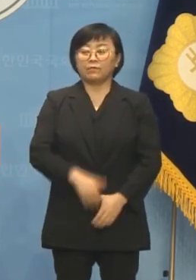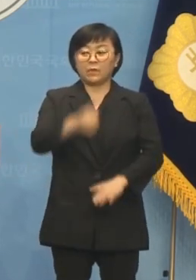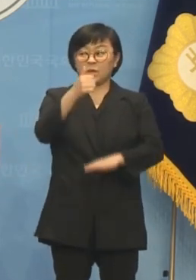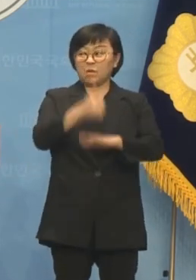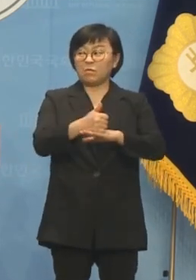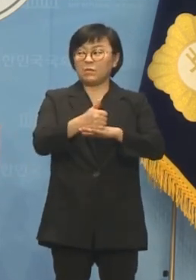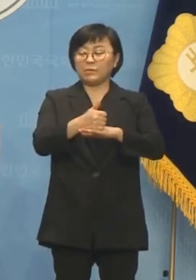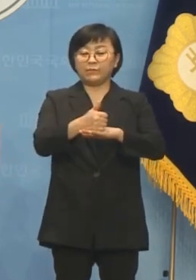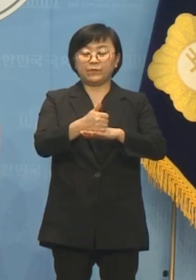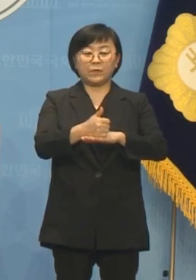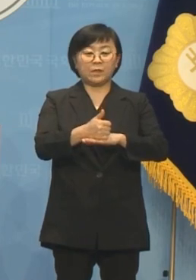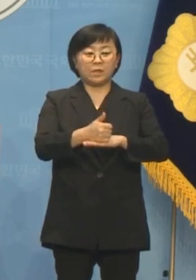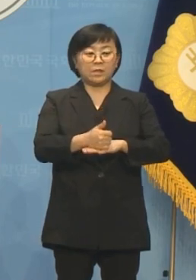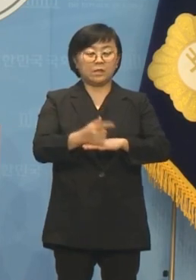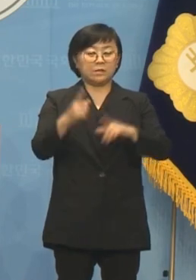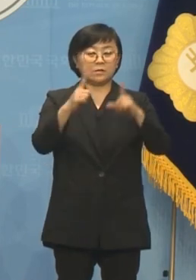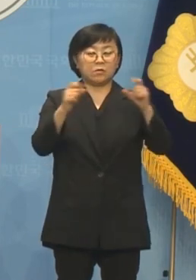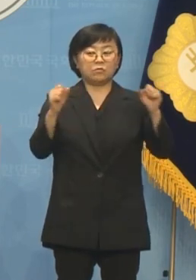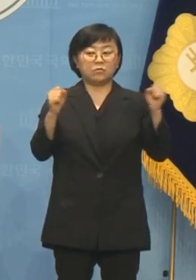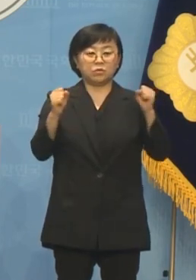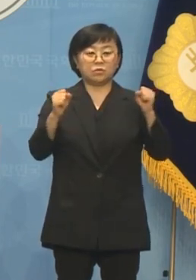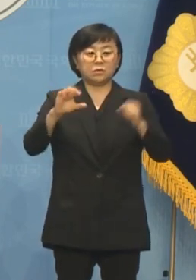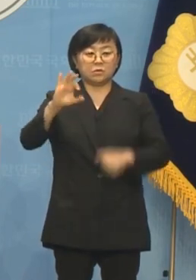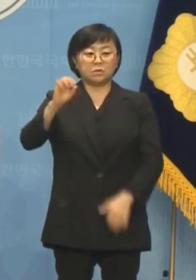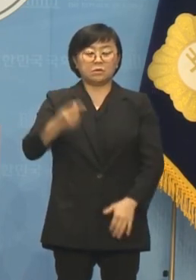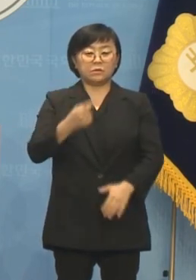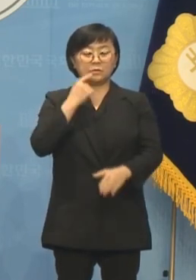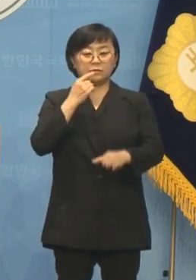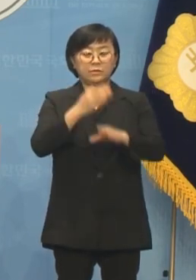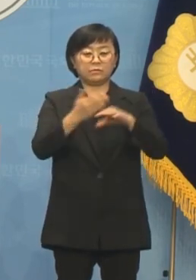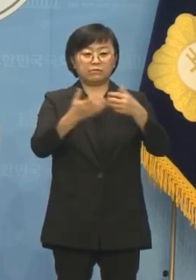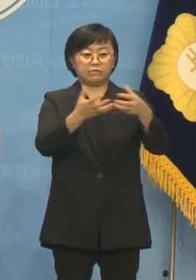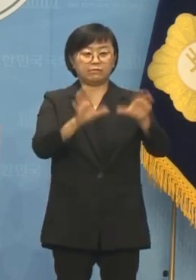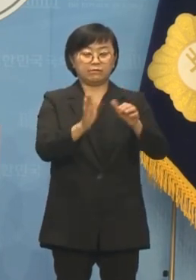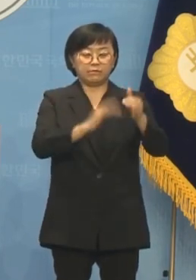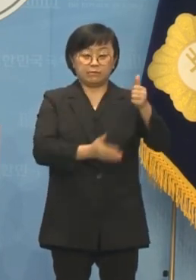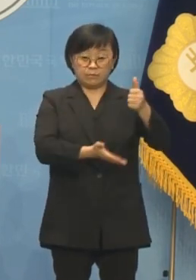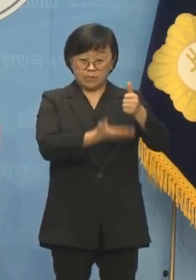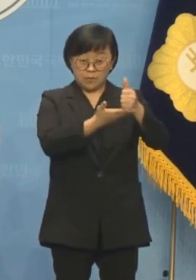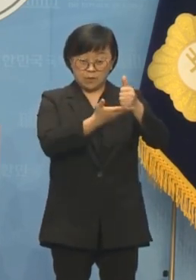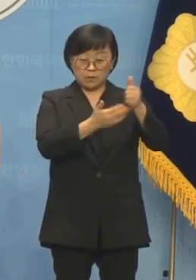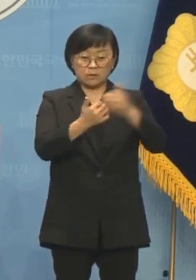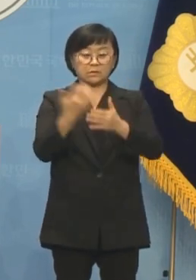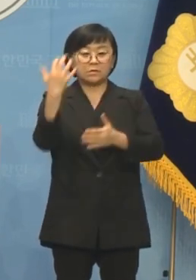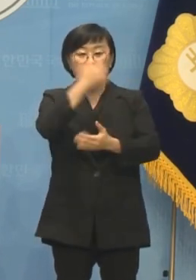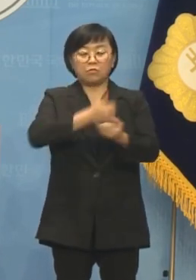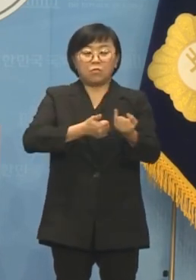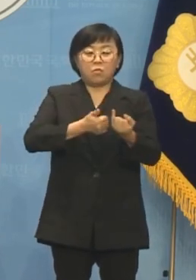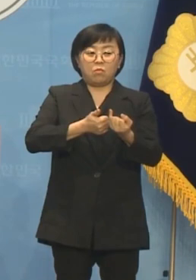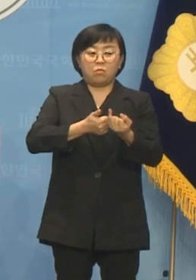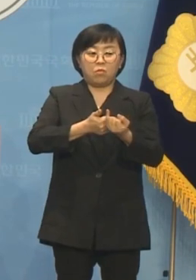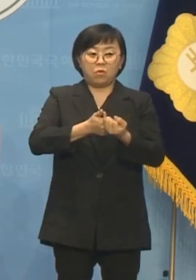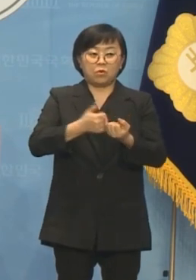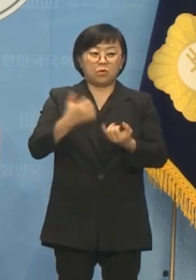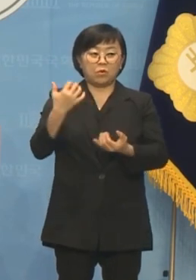결과적으로 성북을 지역의 더불어민주당 공천은 성폭력 논란으로 얼룩지게 되었습니다.